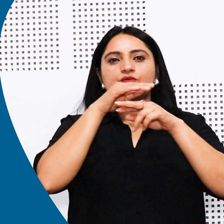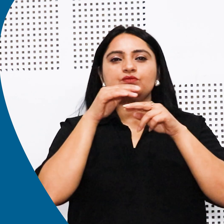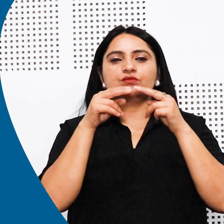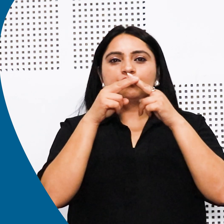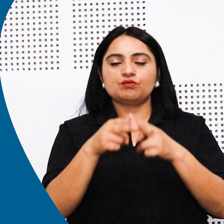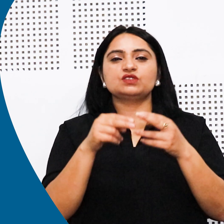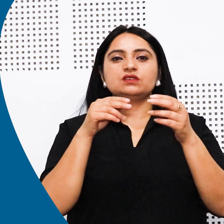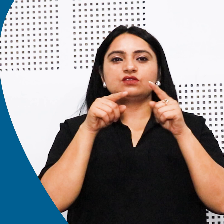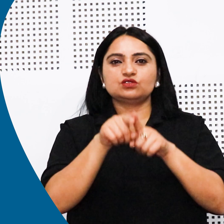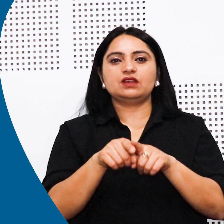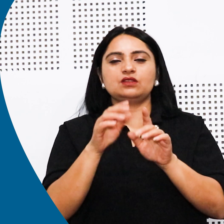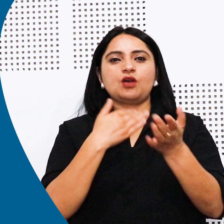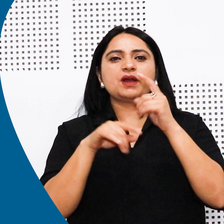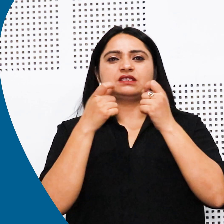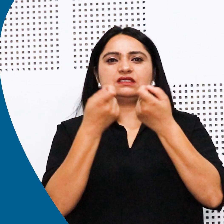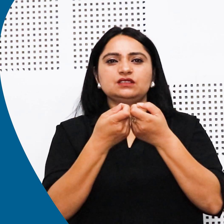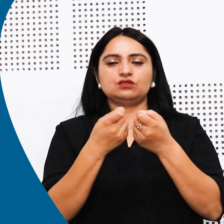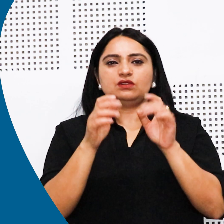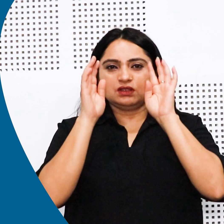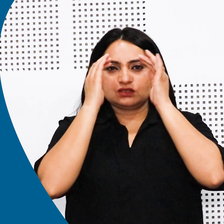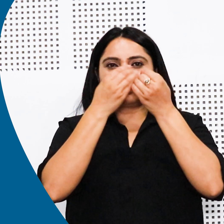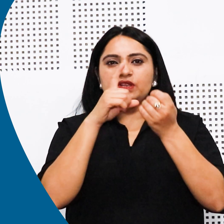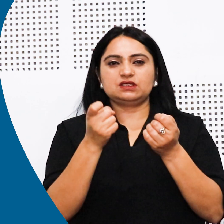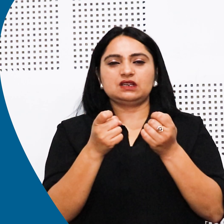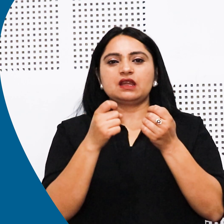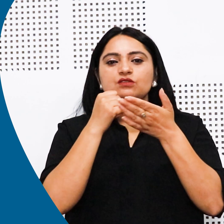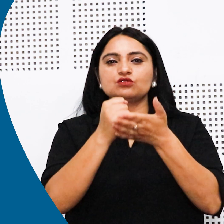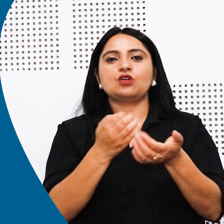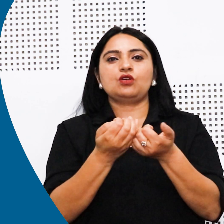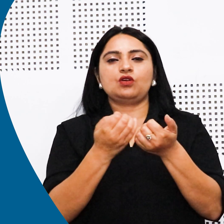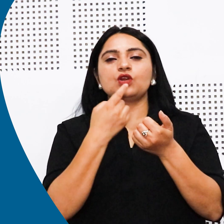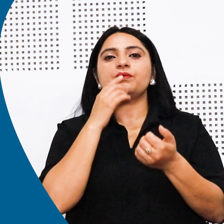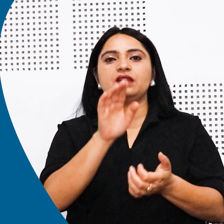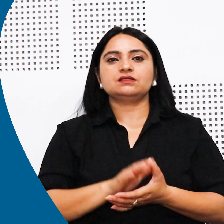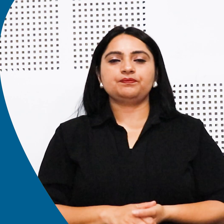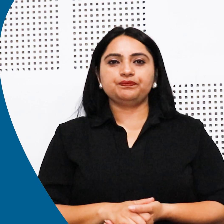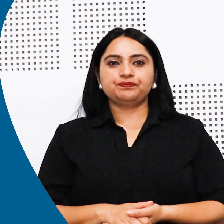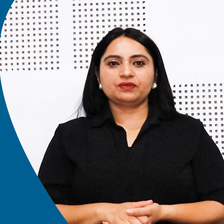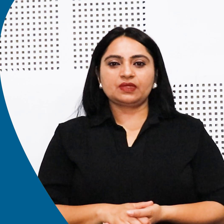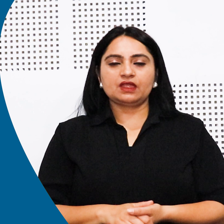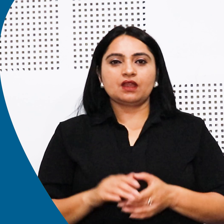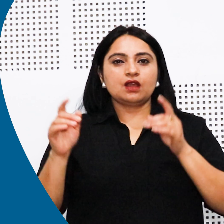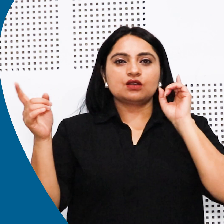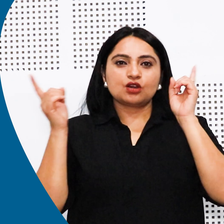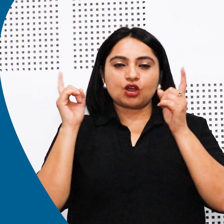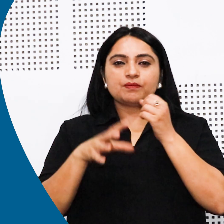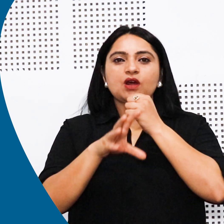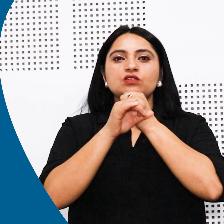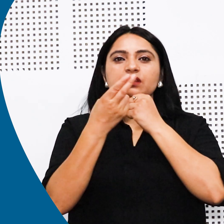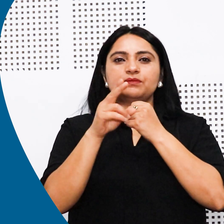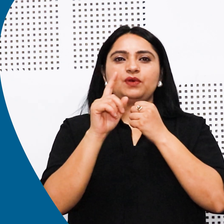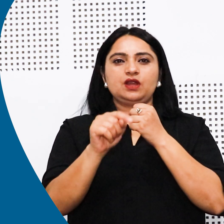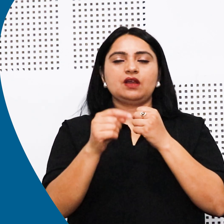रकमसहित अपङ्गता भएका क्षेत्रको संरक्षणको लागि सहयोग गरेको जनाएको छ। नगरपालिका अन्तर्गत